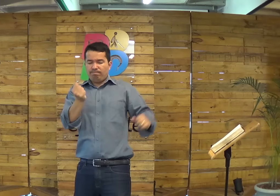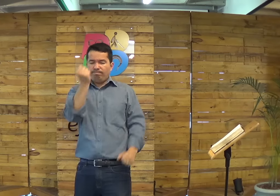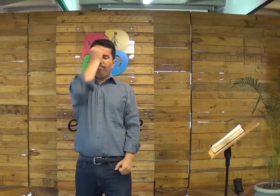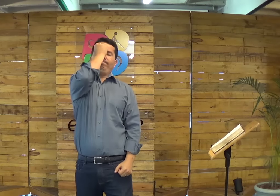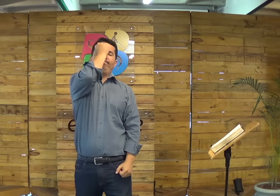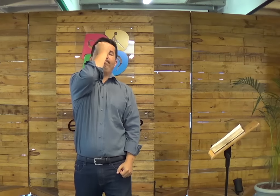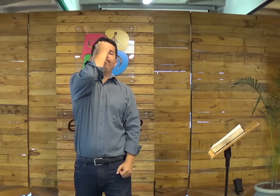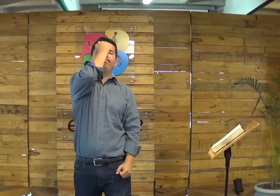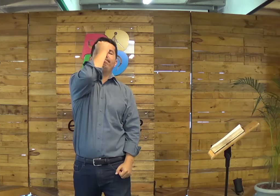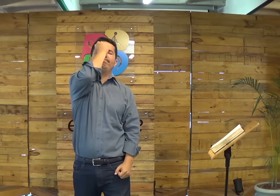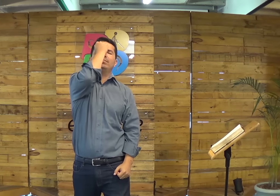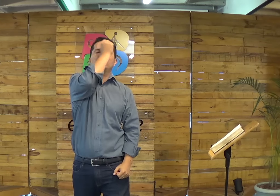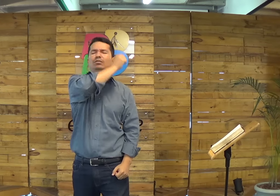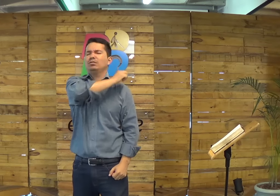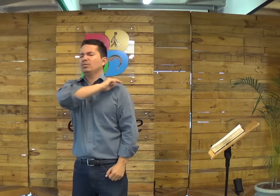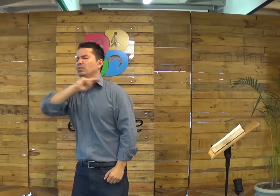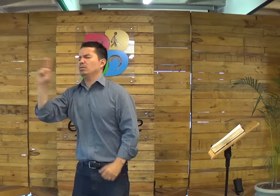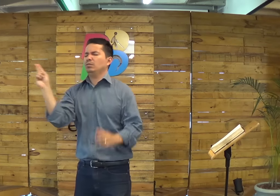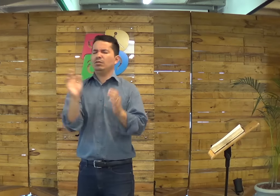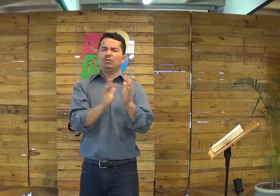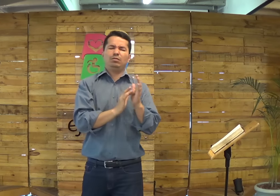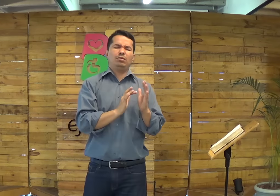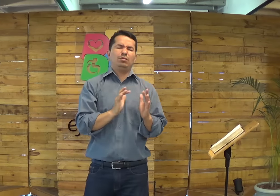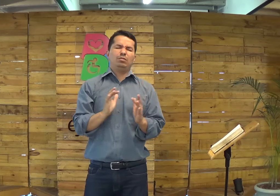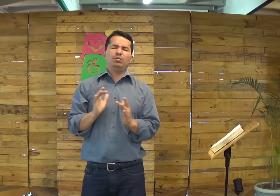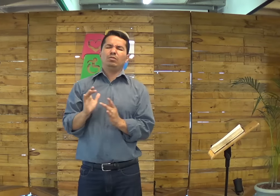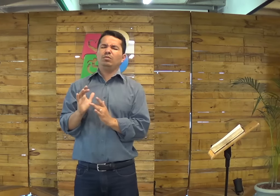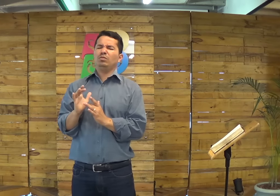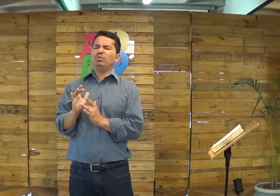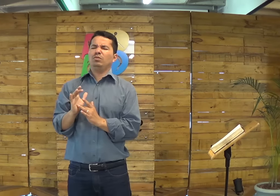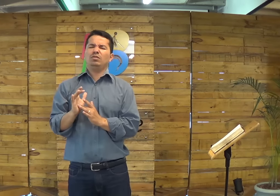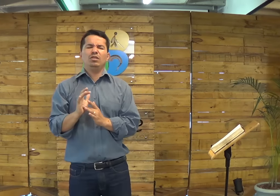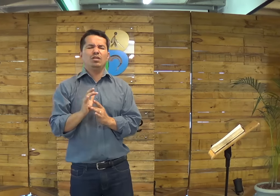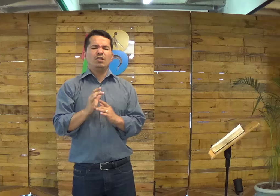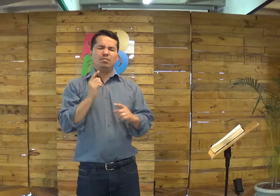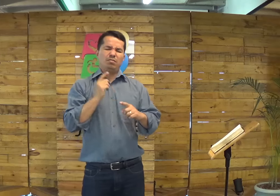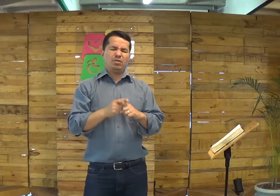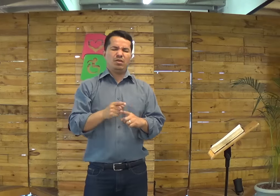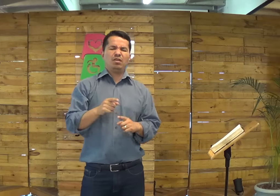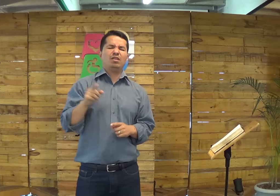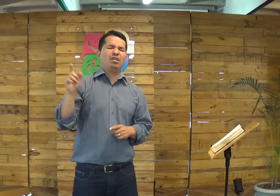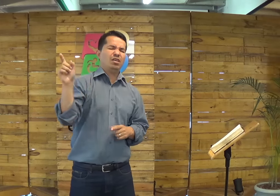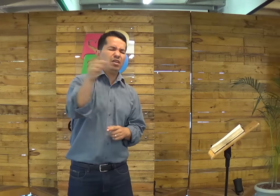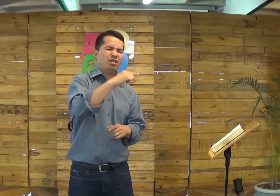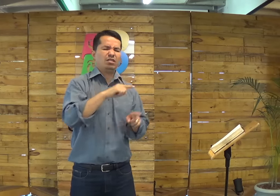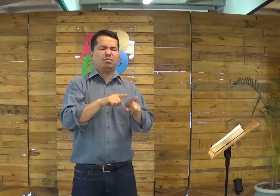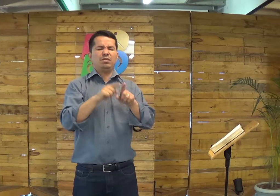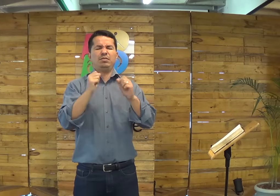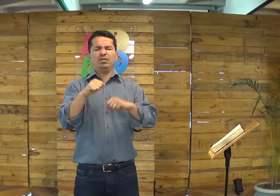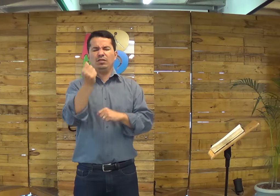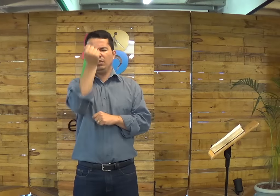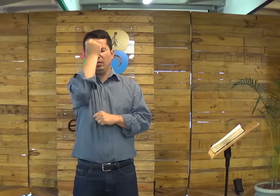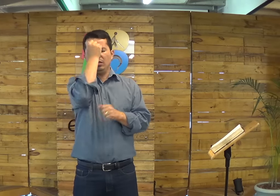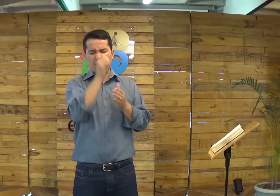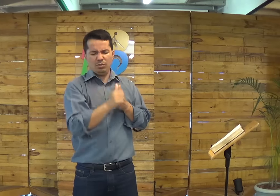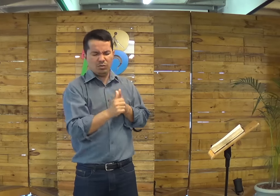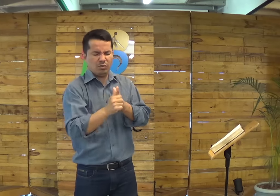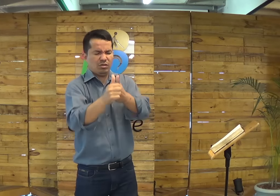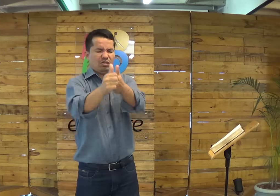eles possam sentir no coração Esse arrependimento também em nome de Jesus que eles também possam